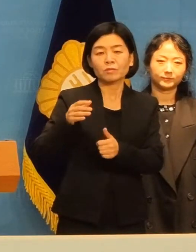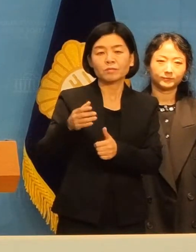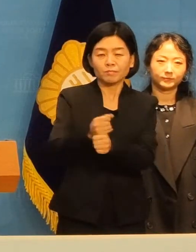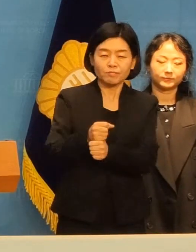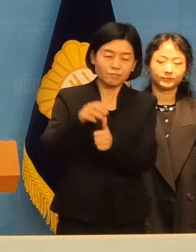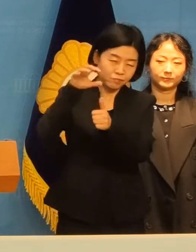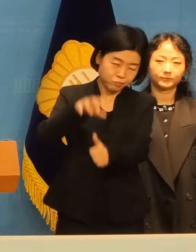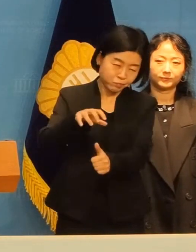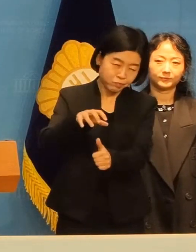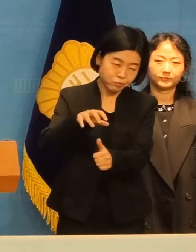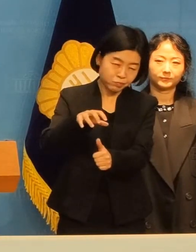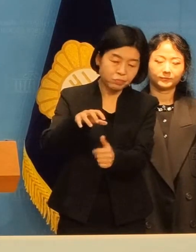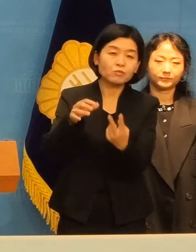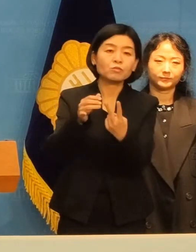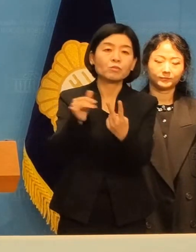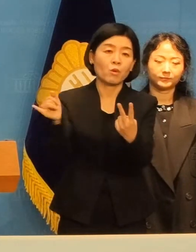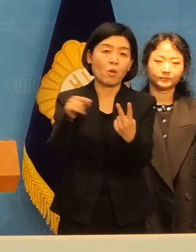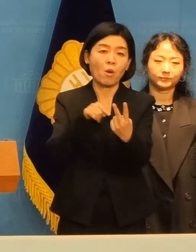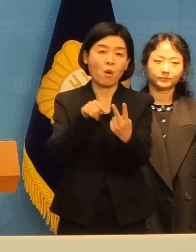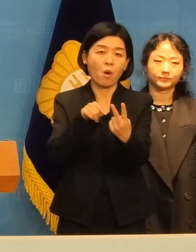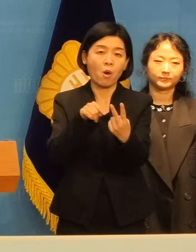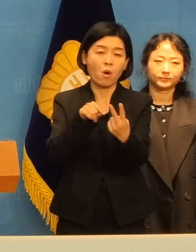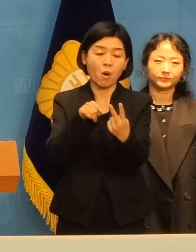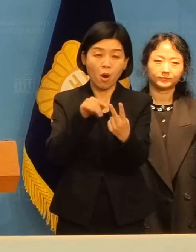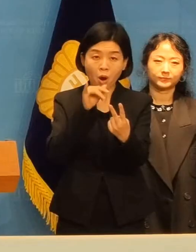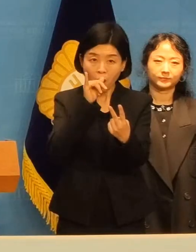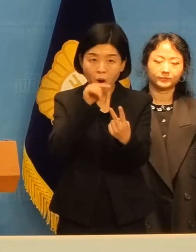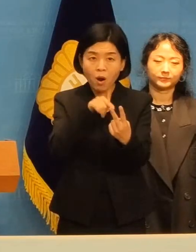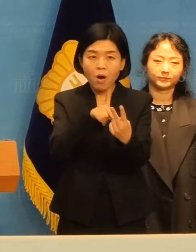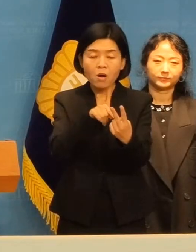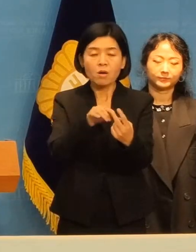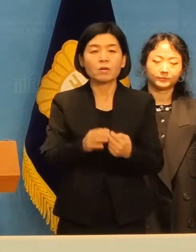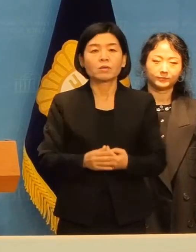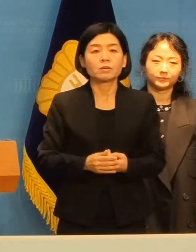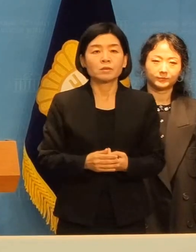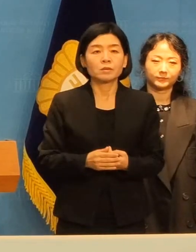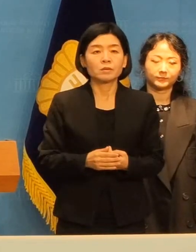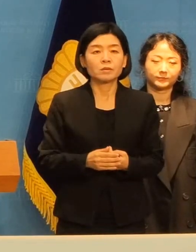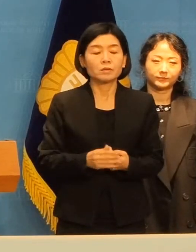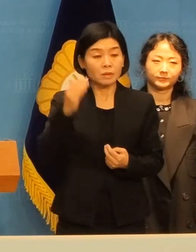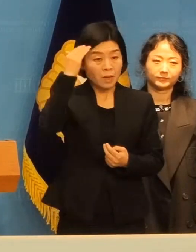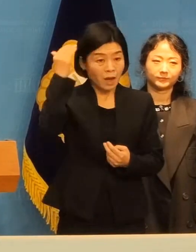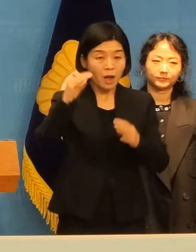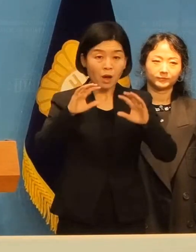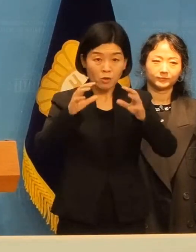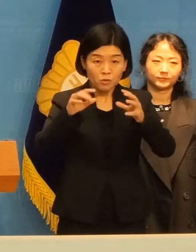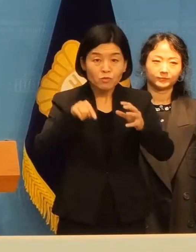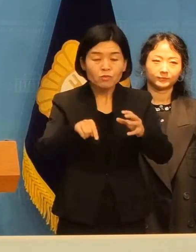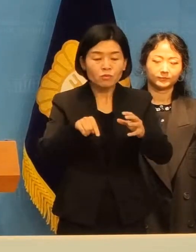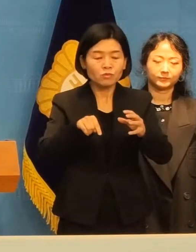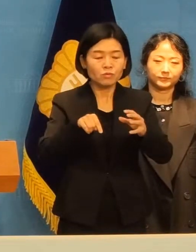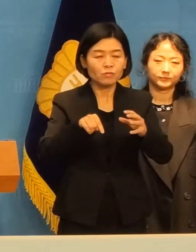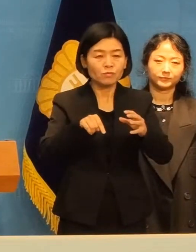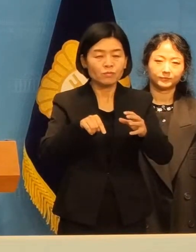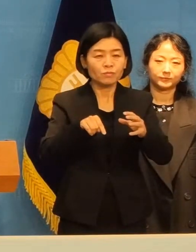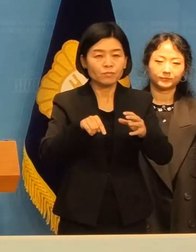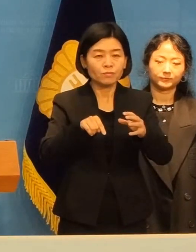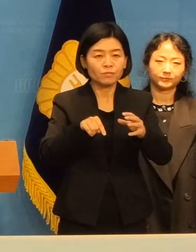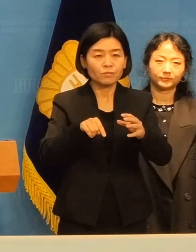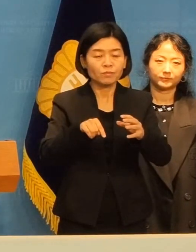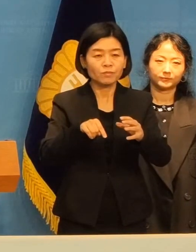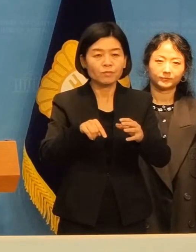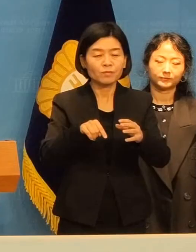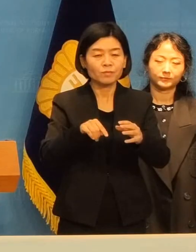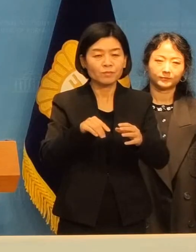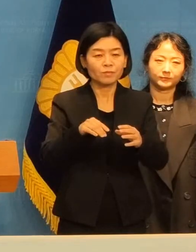북한군 포로가 체류하고 있습니다. 이 두 사람은 우리 대한민국으로 올